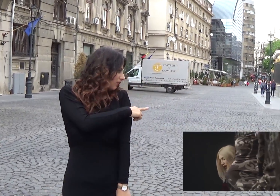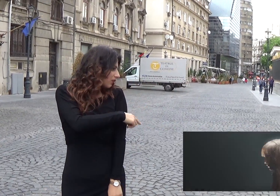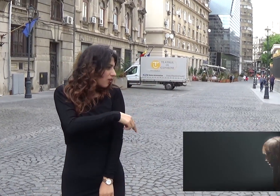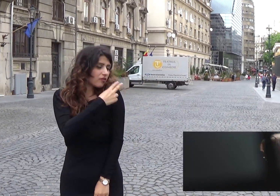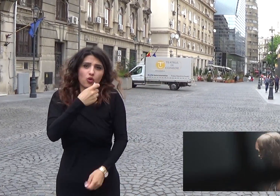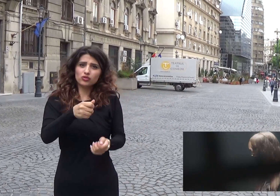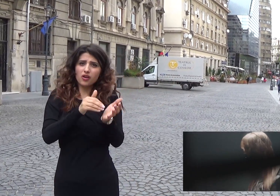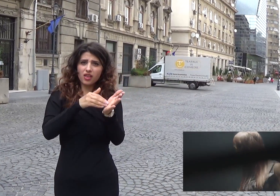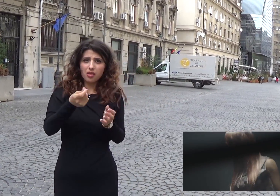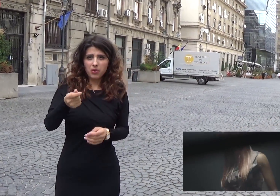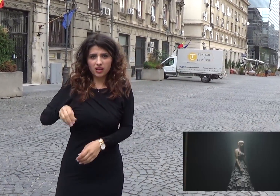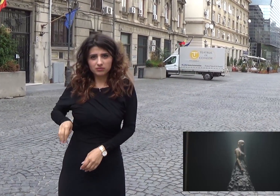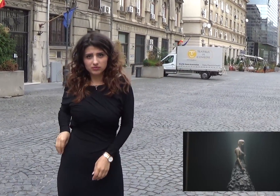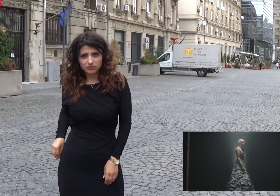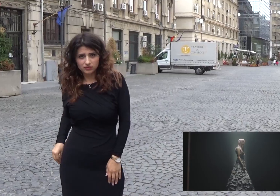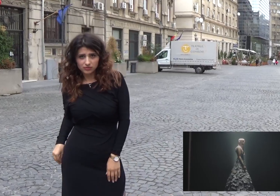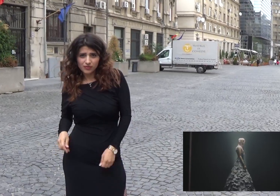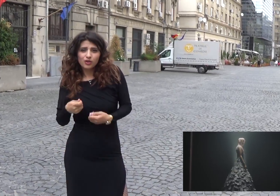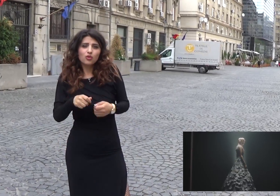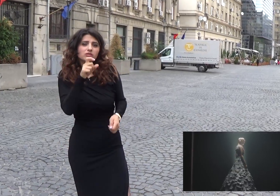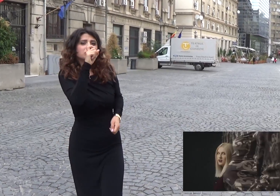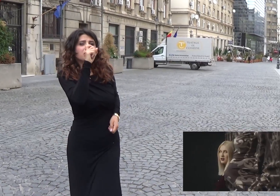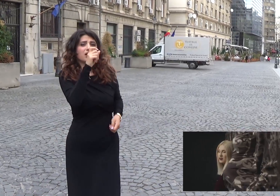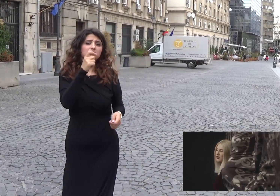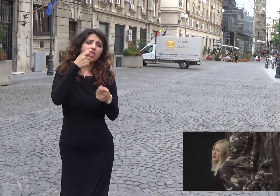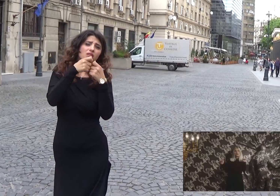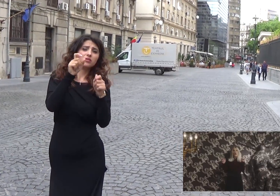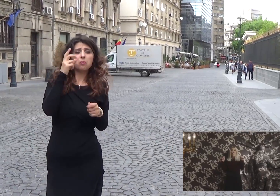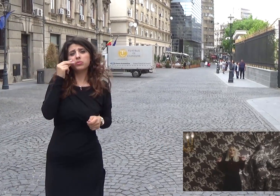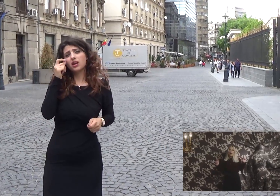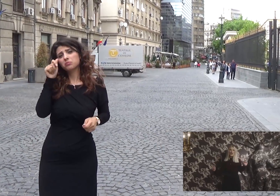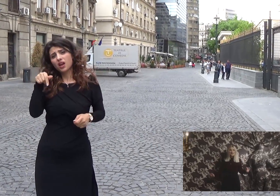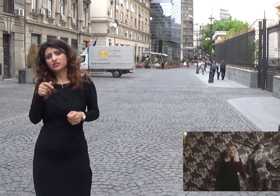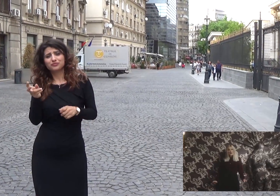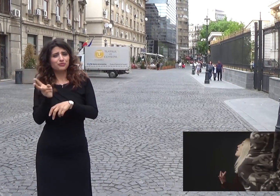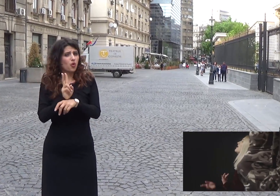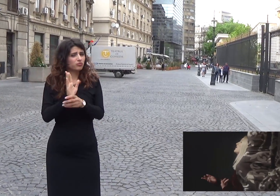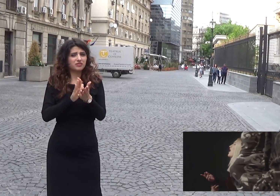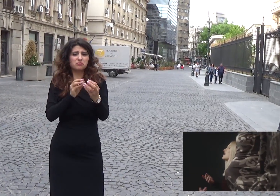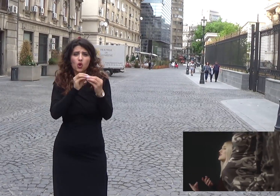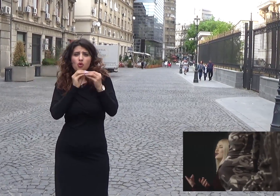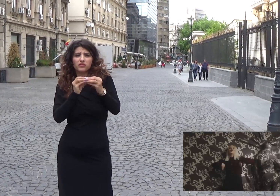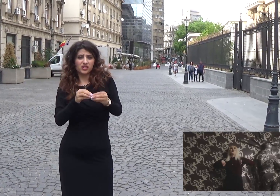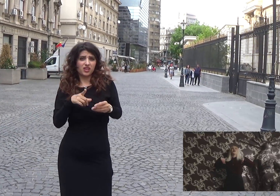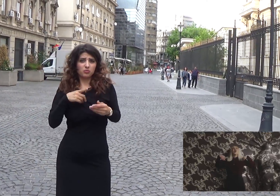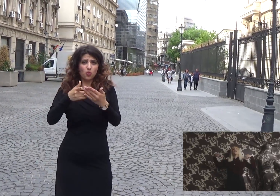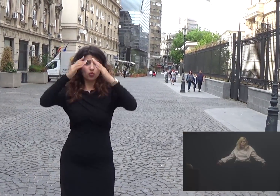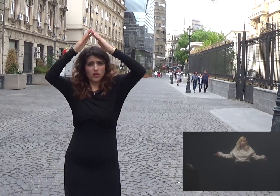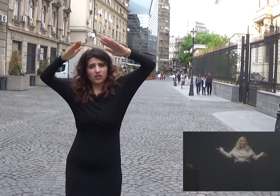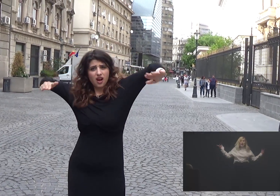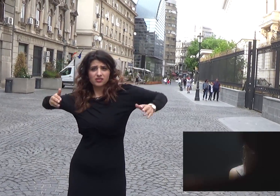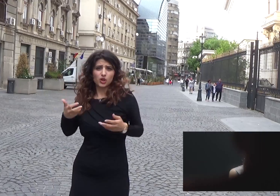ele tot ce are în portofel. Și toți bărbații înșală, mie nu-mi pasă, mai bine îți arăt că am ales o casă într-o